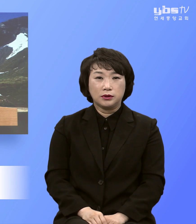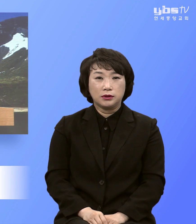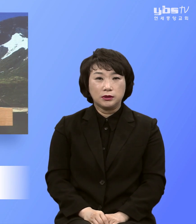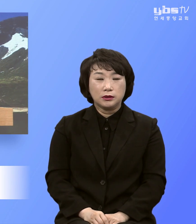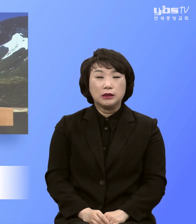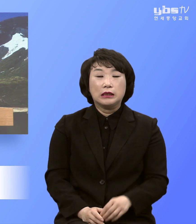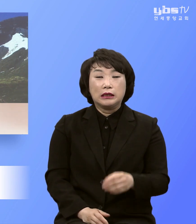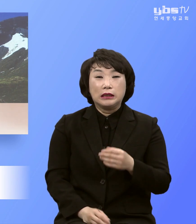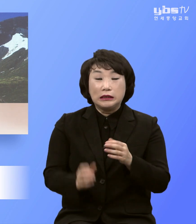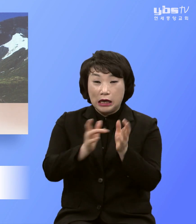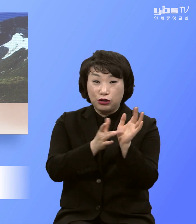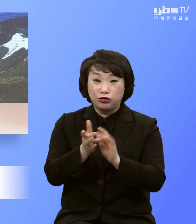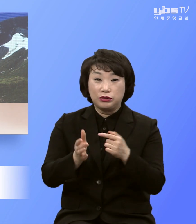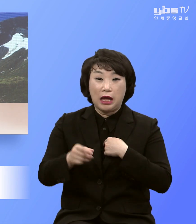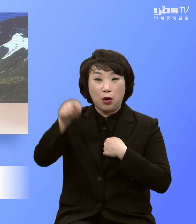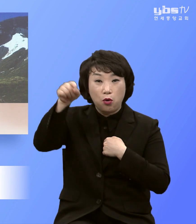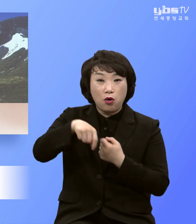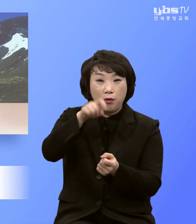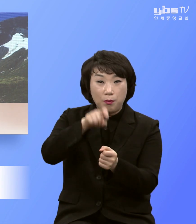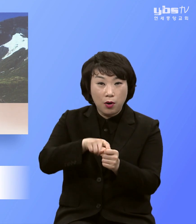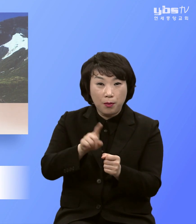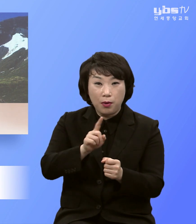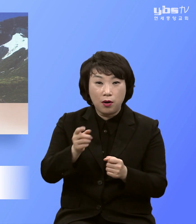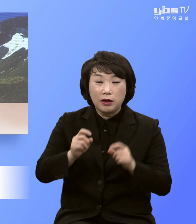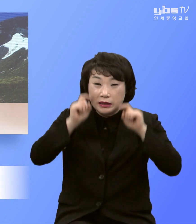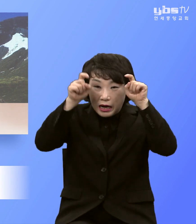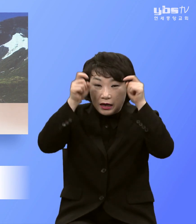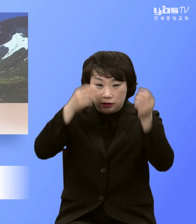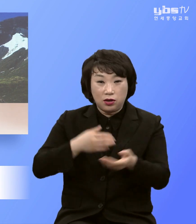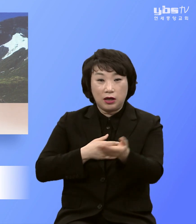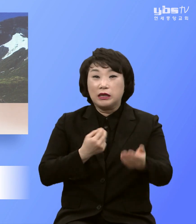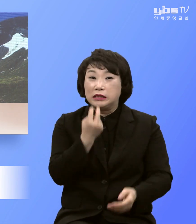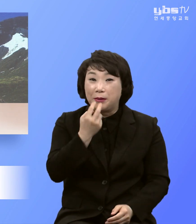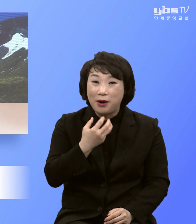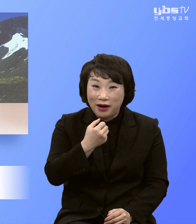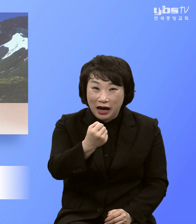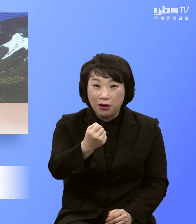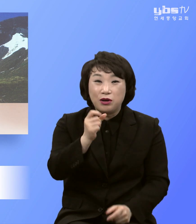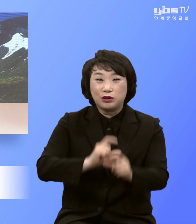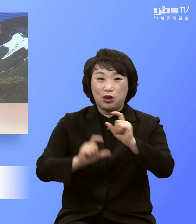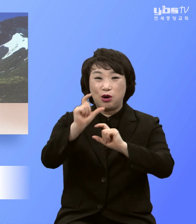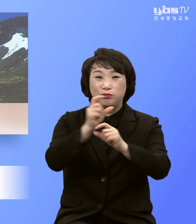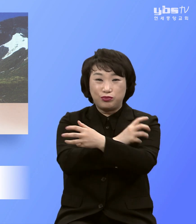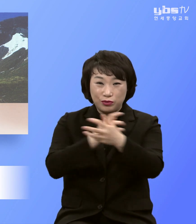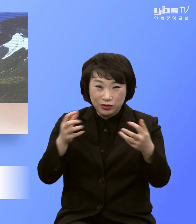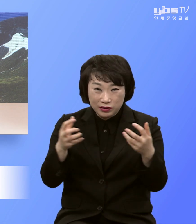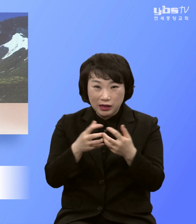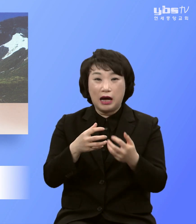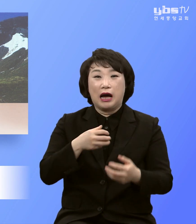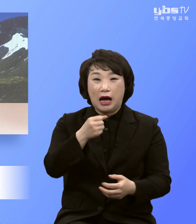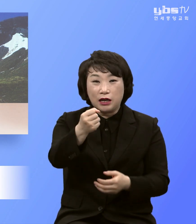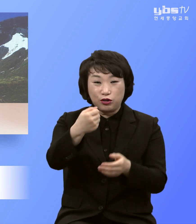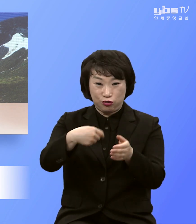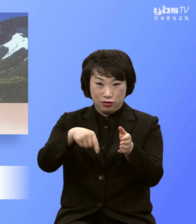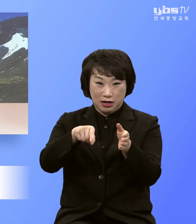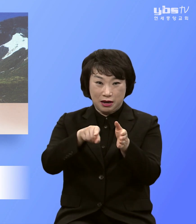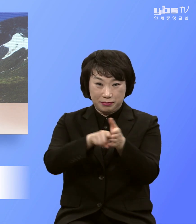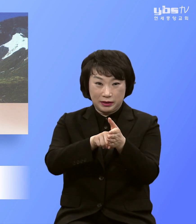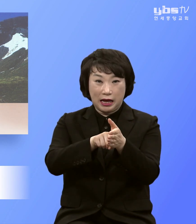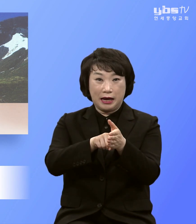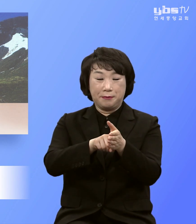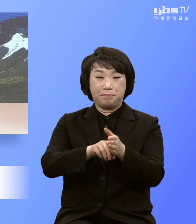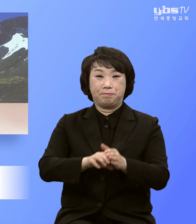예, 내가 온 것은 양으로 생명을 얻게 하고 더 풍성하게 얻게